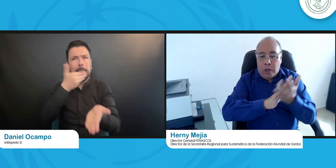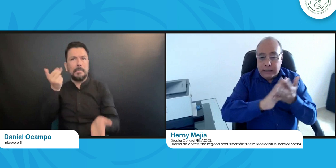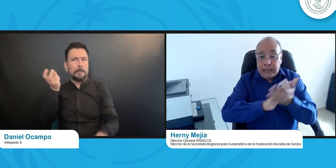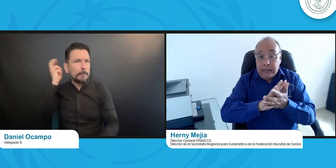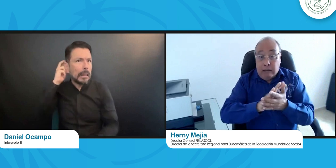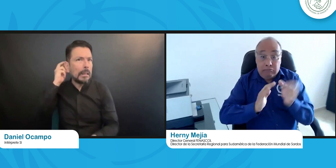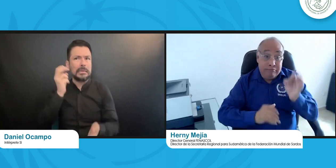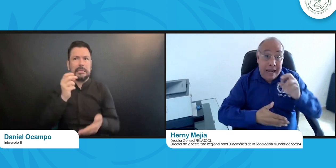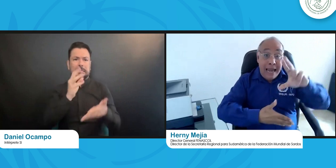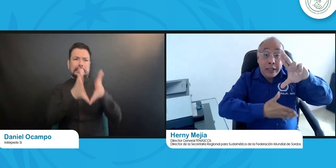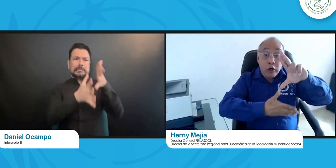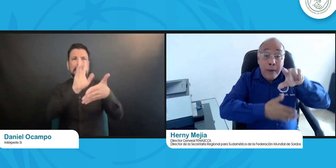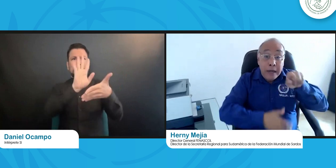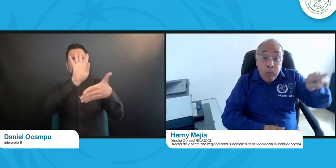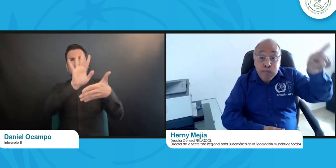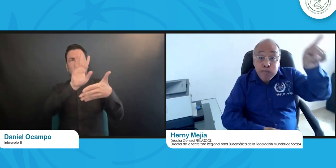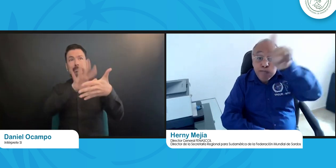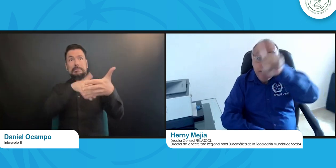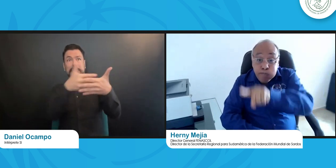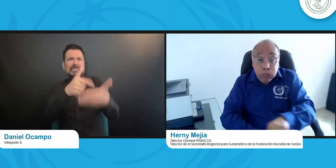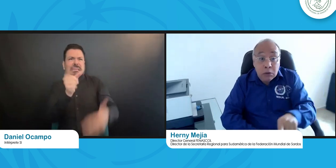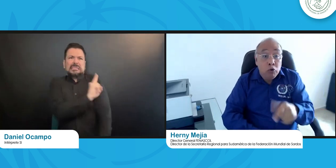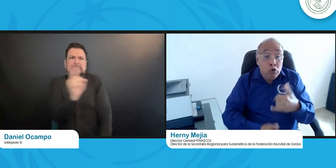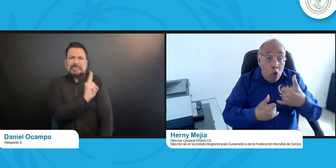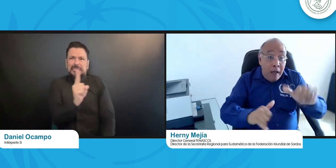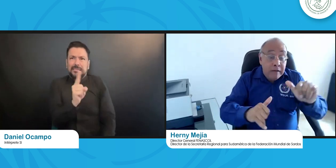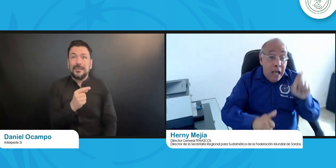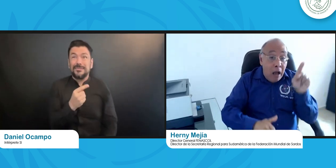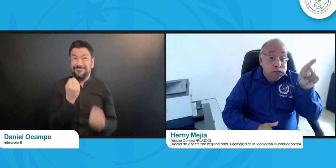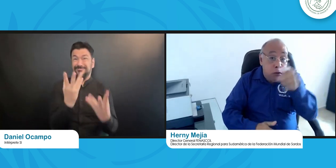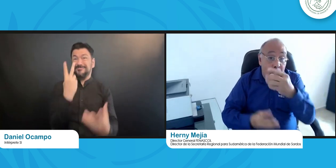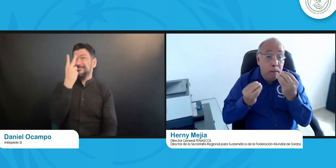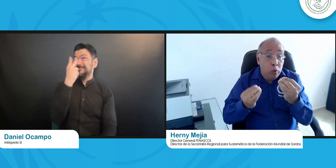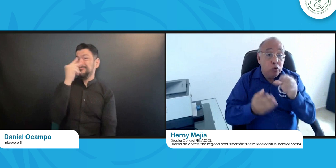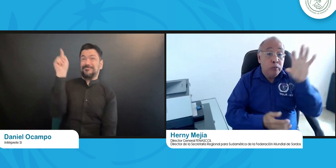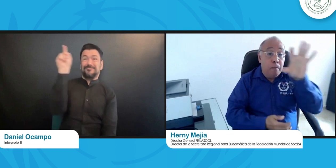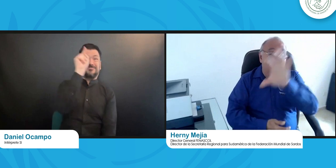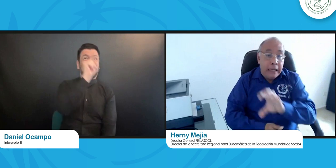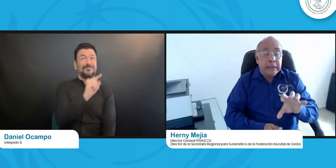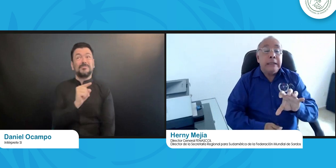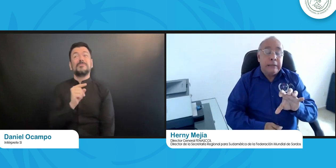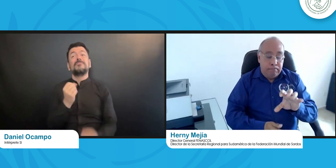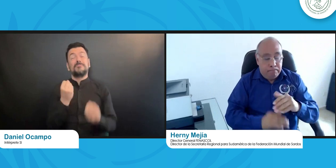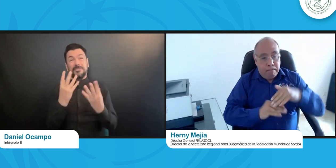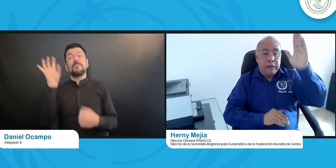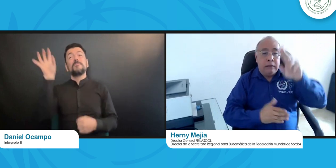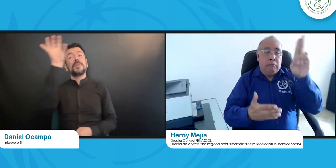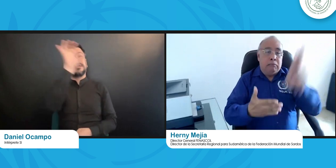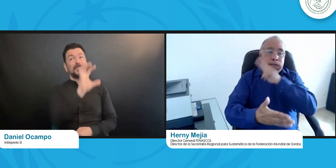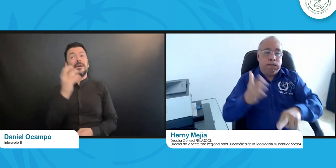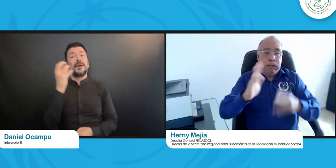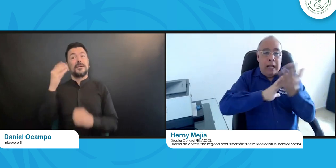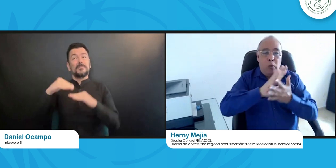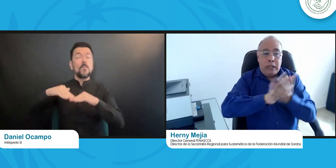auditiva, la rehabilitación auditiva e incluso la prohibición de la lengua de señas. Todavía vemos muchos